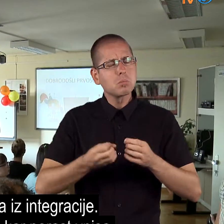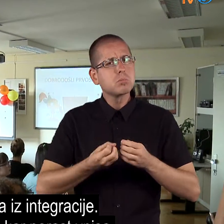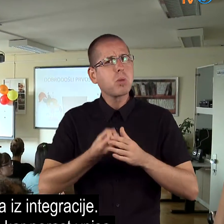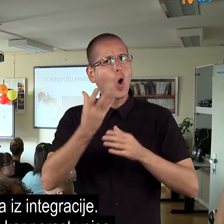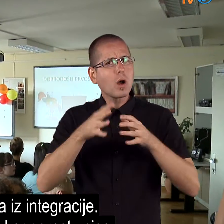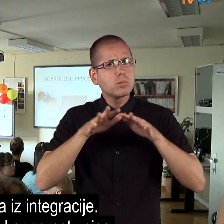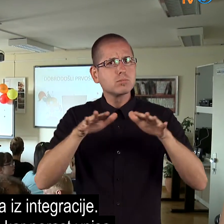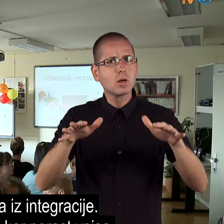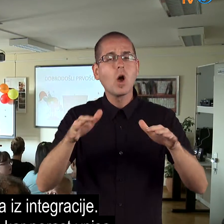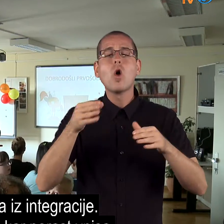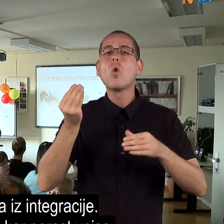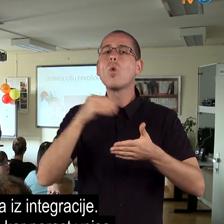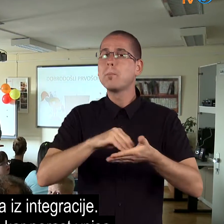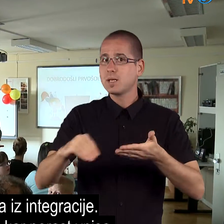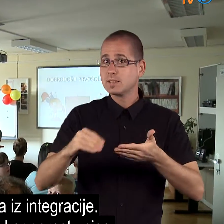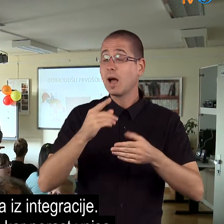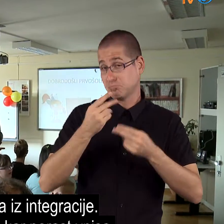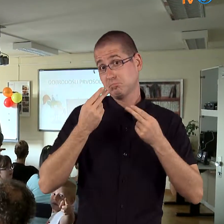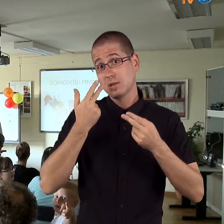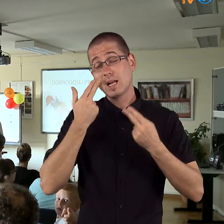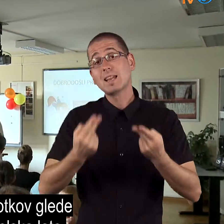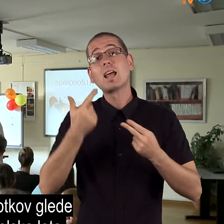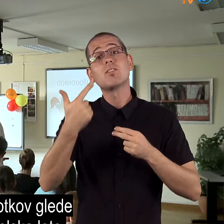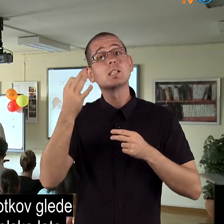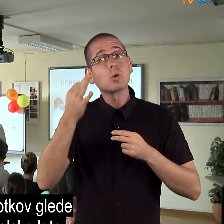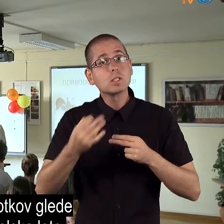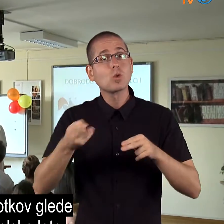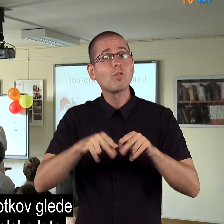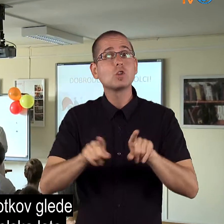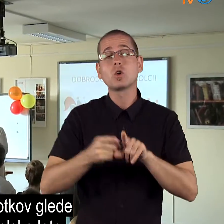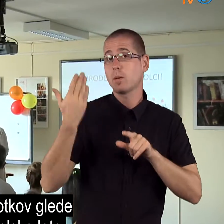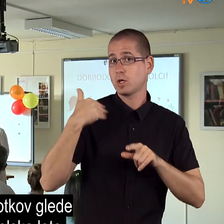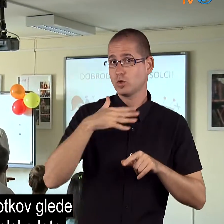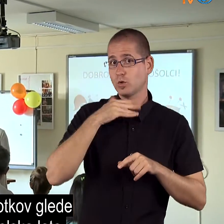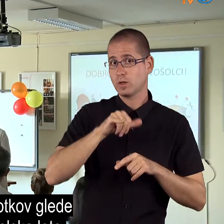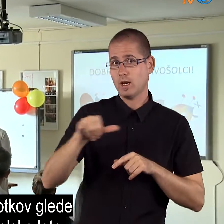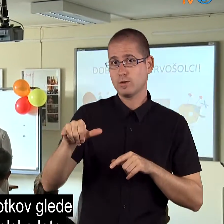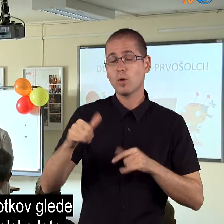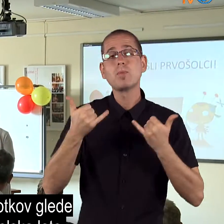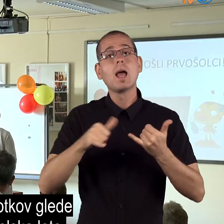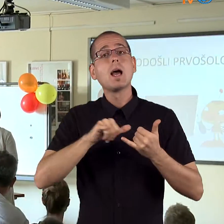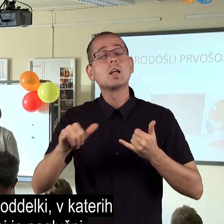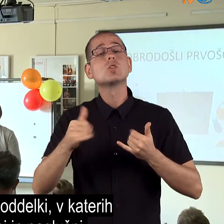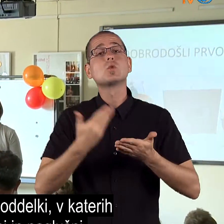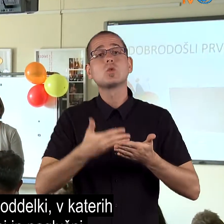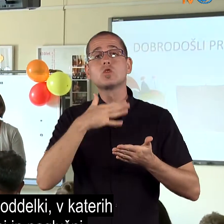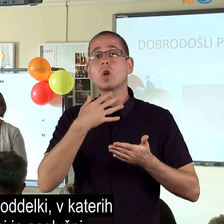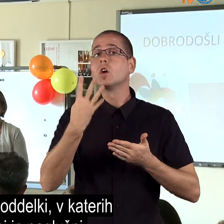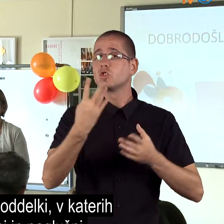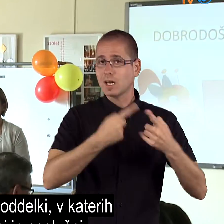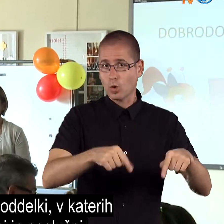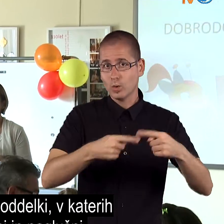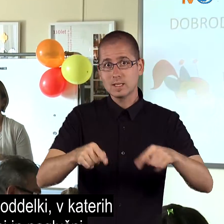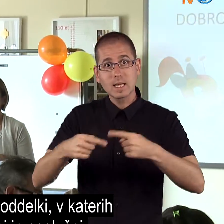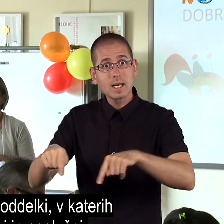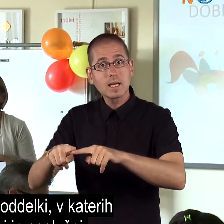nekje celo 20% glede na prejšnje šolsko leto. Letos v osnovni šoli so 4 oddelki, v katerih